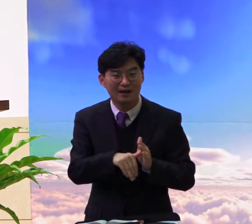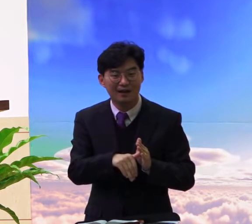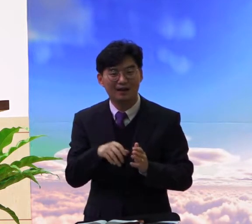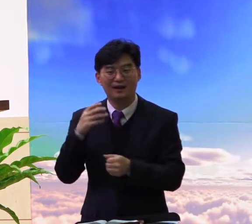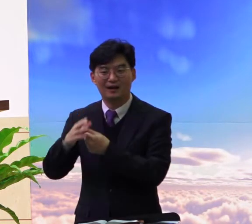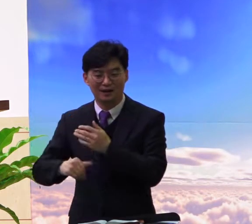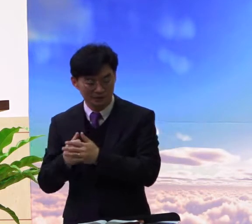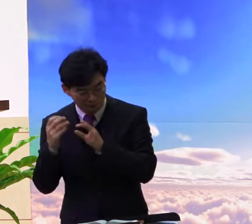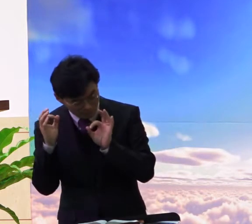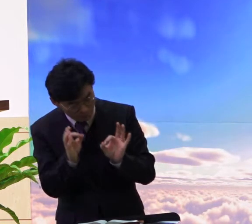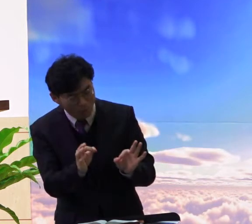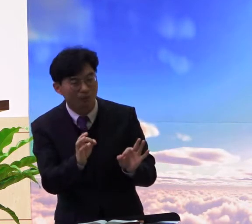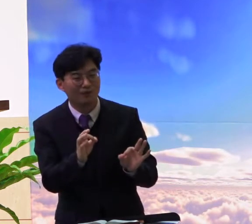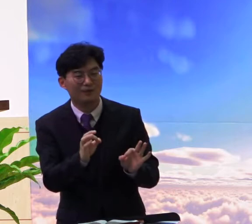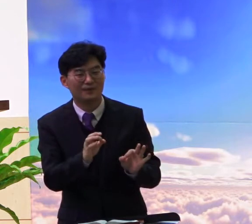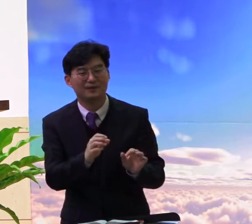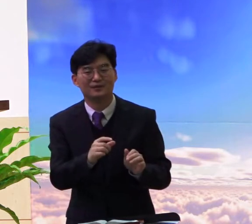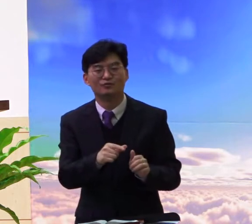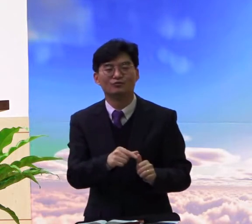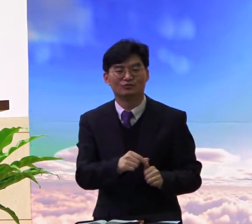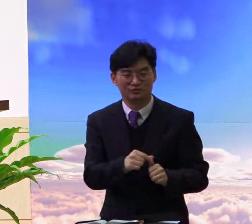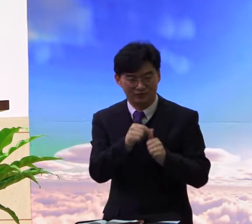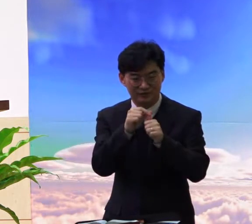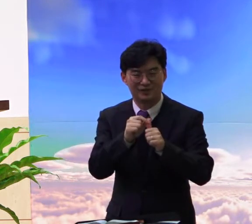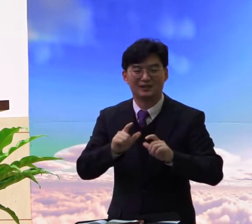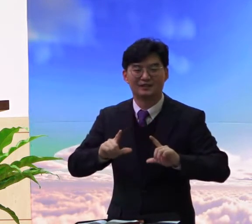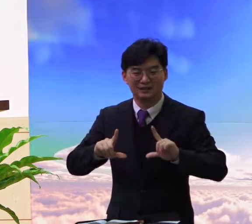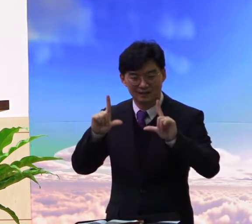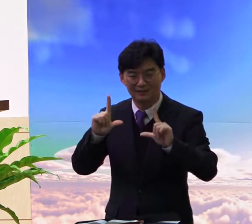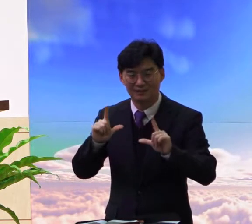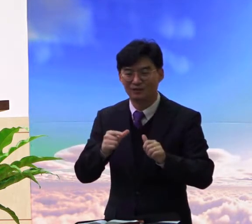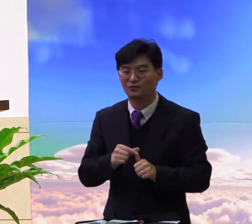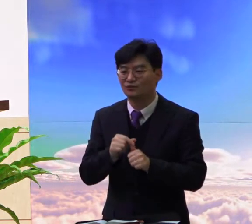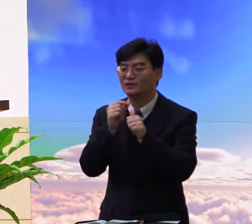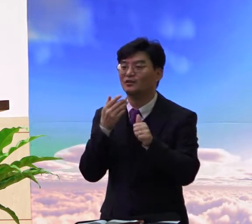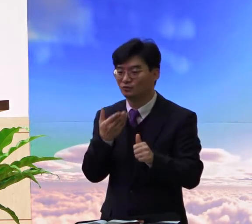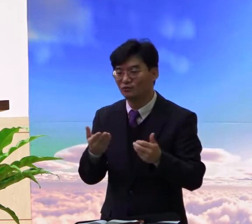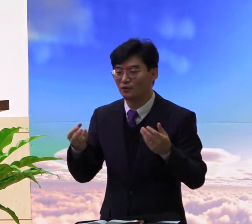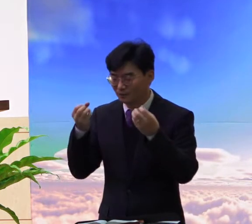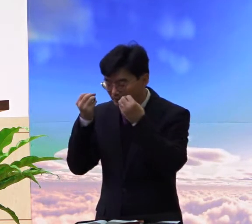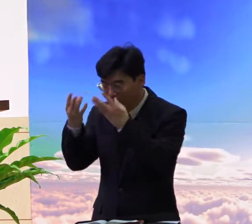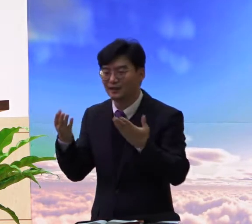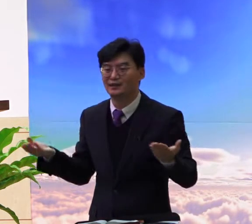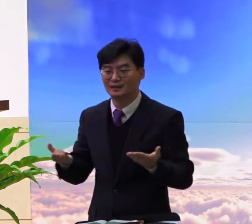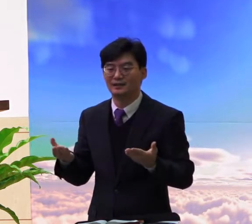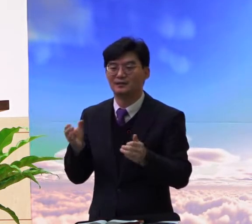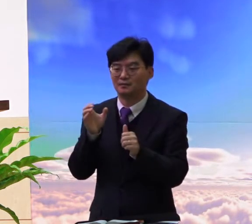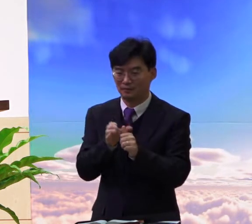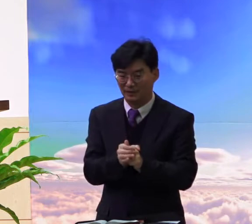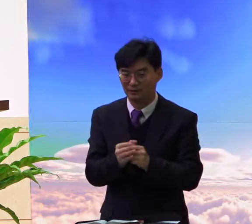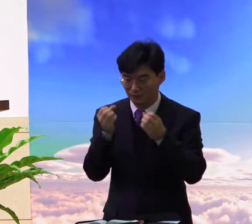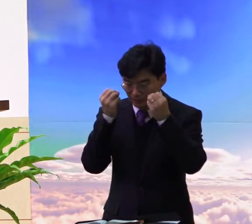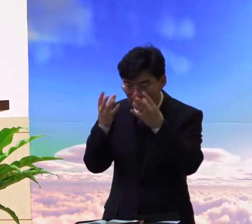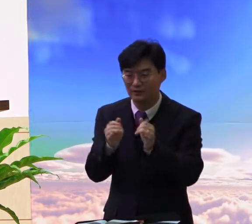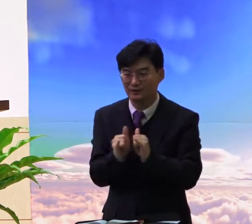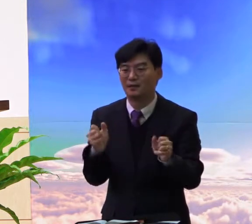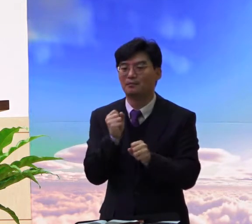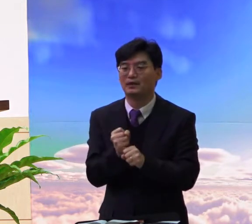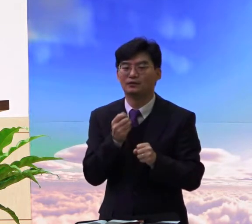그것은 근본적으로는 하나님께서 우리를 위해서 그렇게 하셨기 때문입니다. 하나님의 아들이시오,